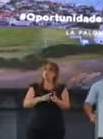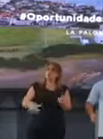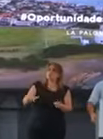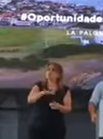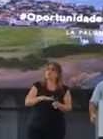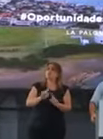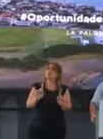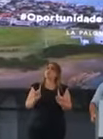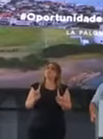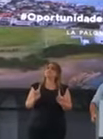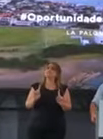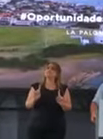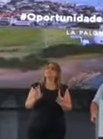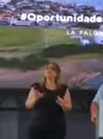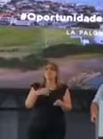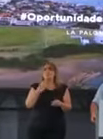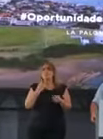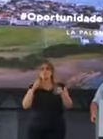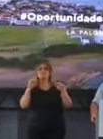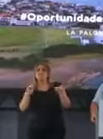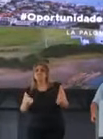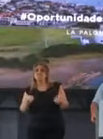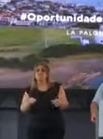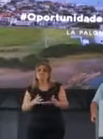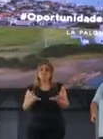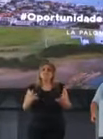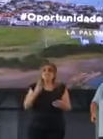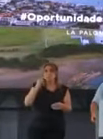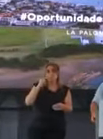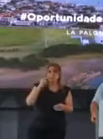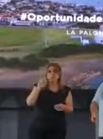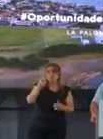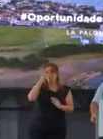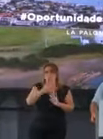cuestión de una debilidad nacional.